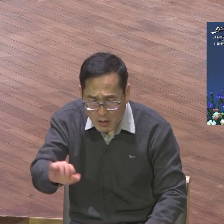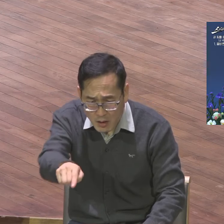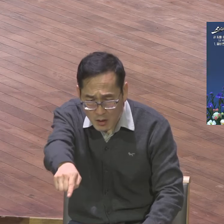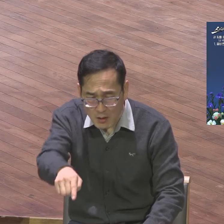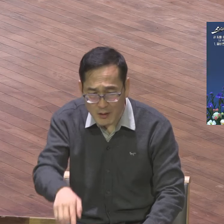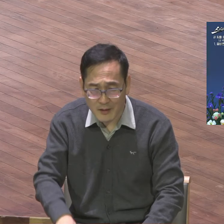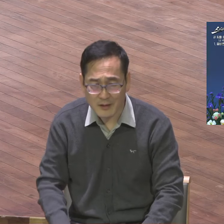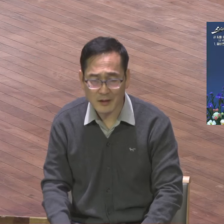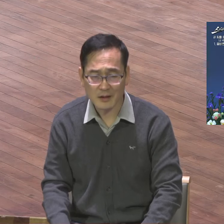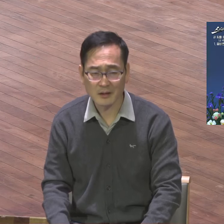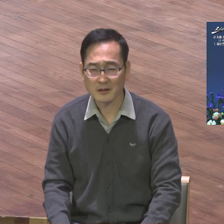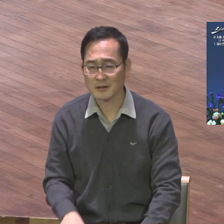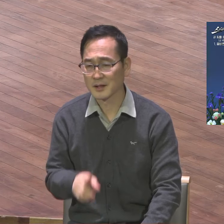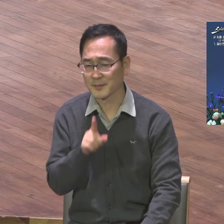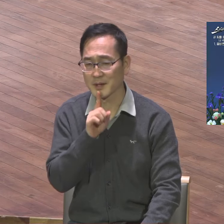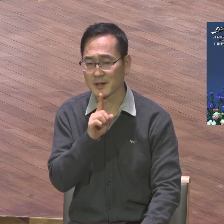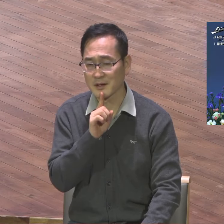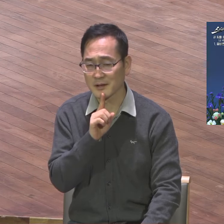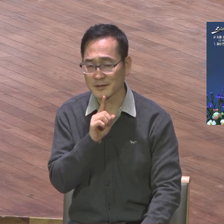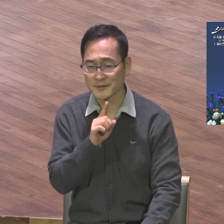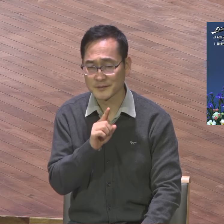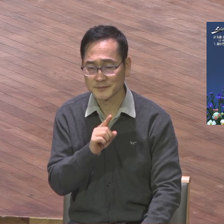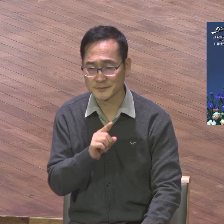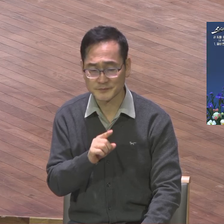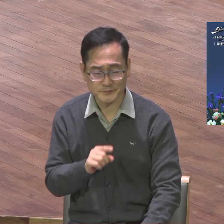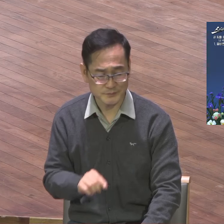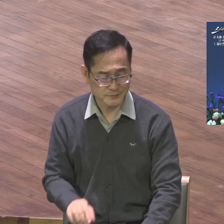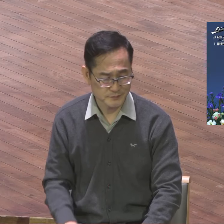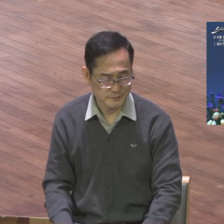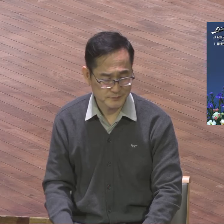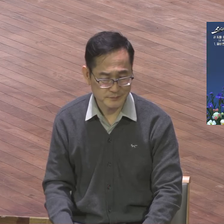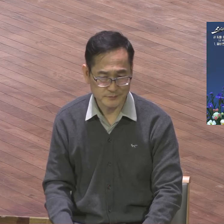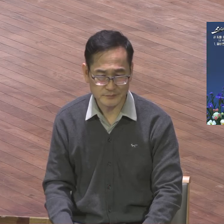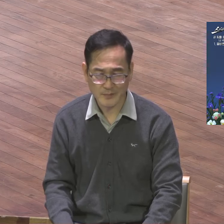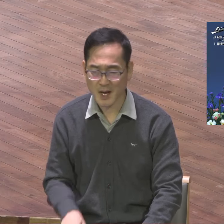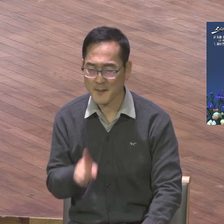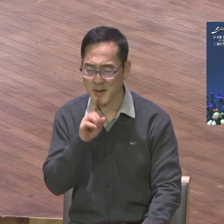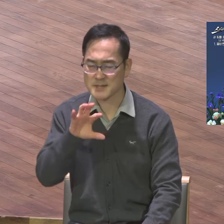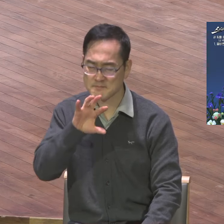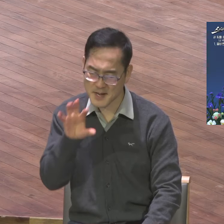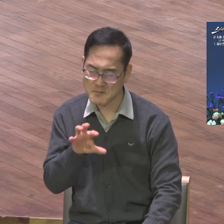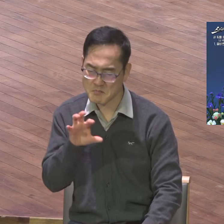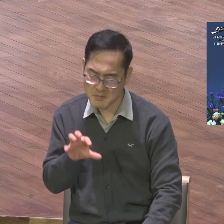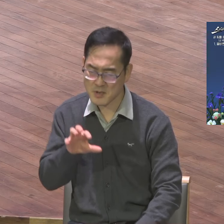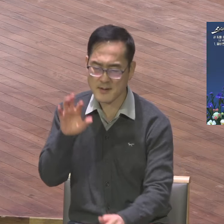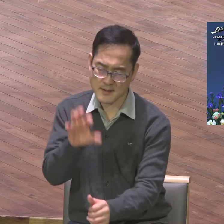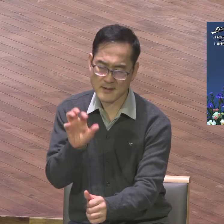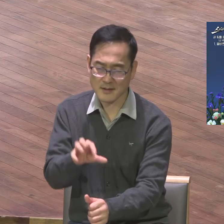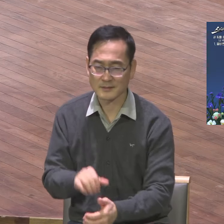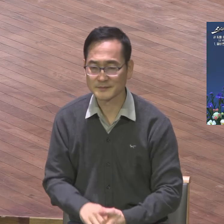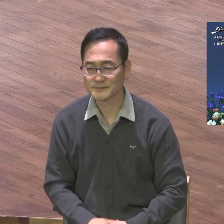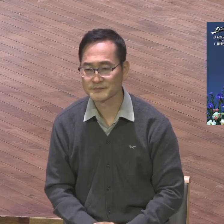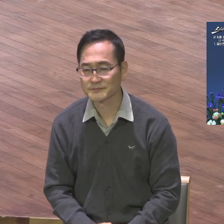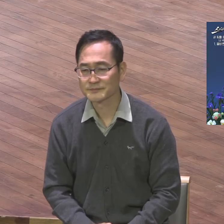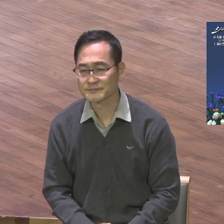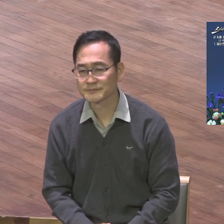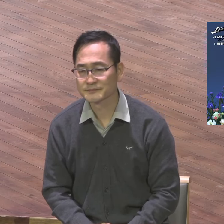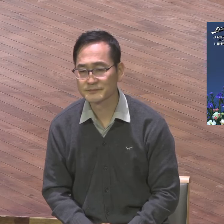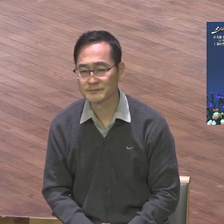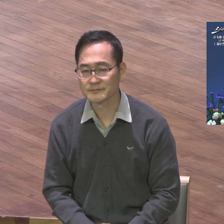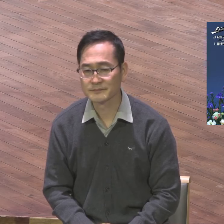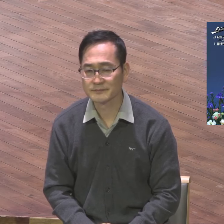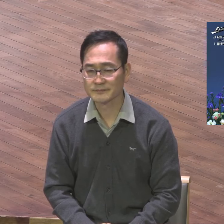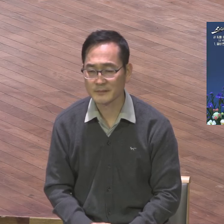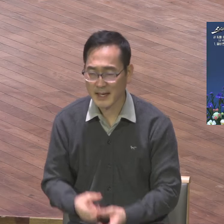오늘 본문 12절로 26절까지 보면 반복적으로 피조물된 인간이 비교할 수 없는